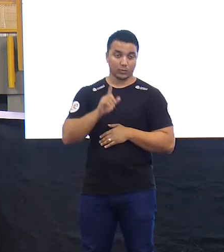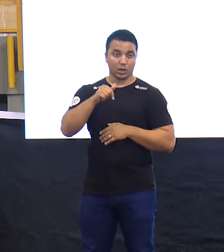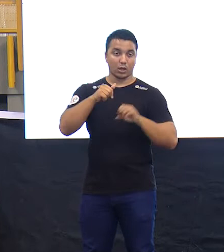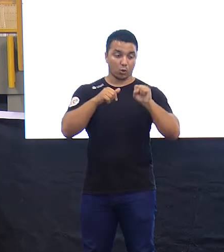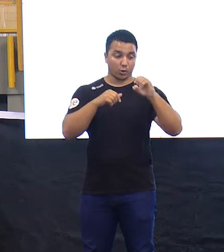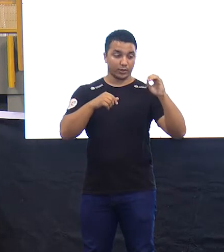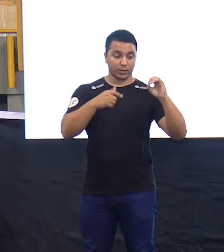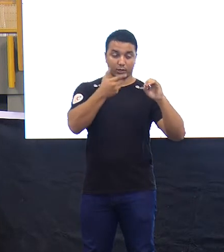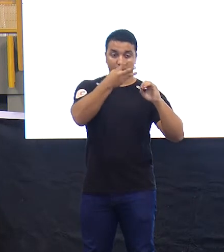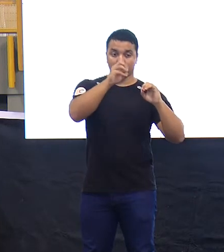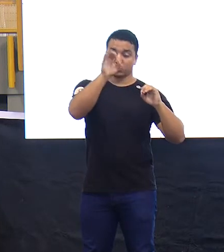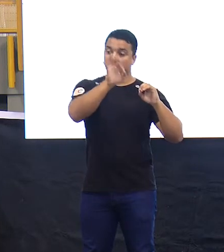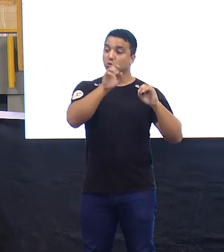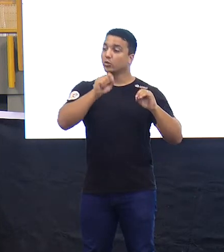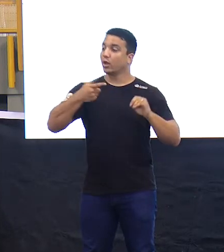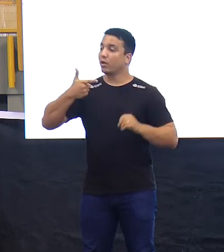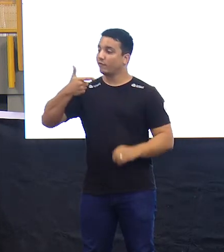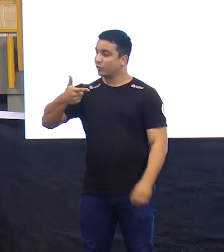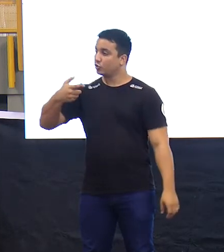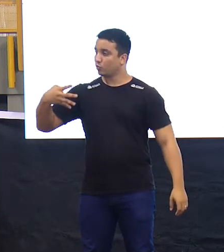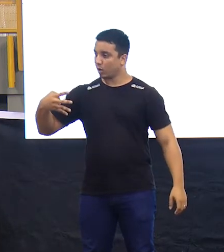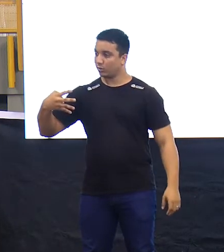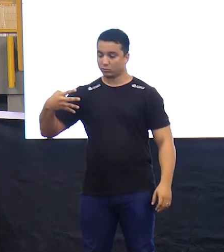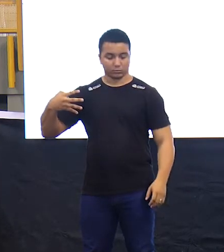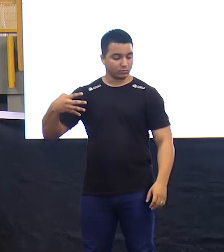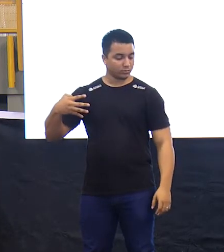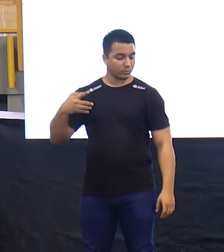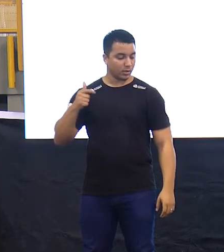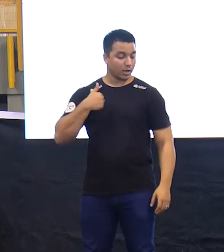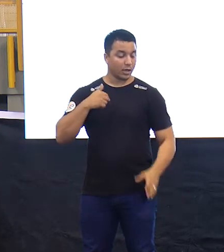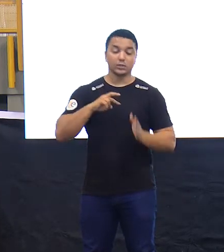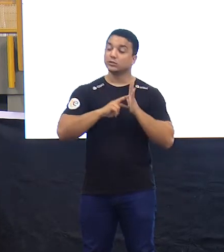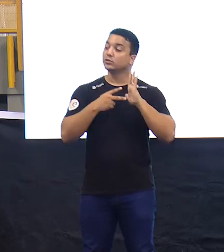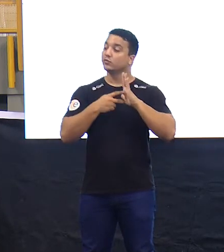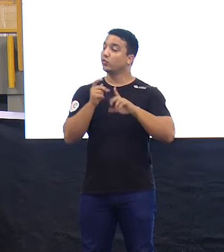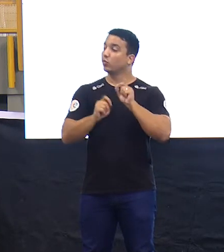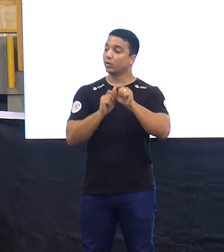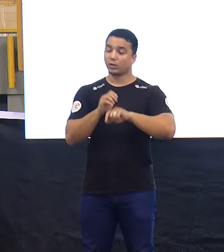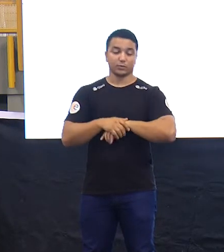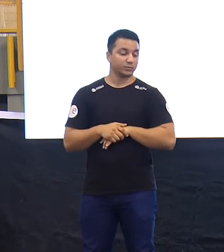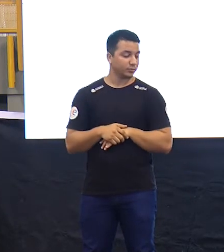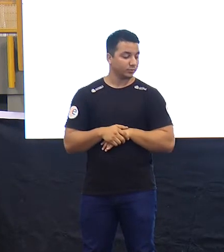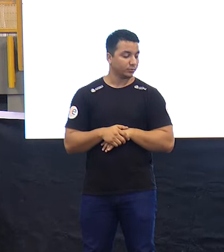de 80 vai ser 24. Aí o que é que eu vou fazer?